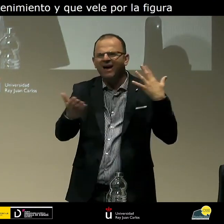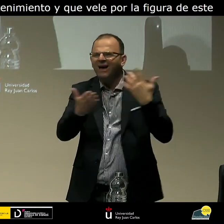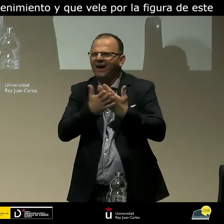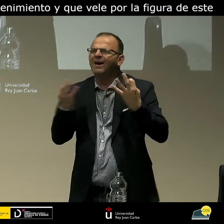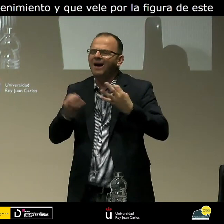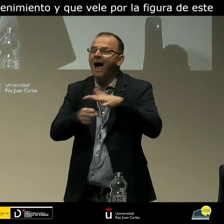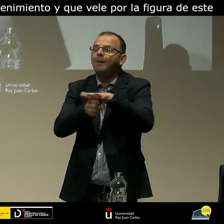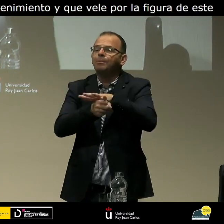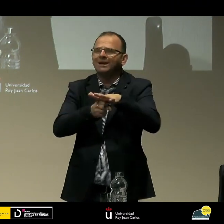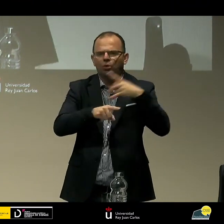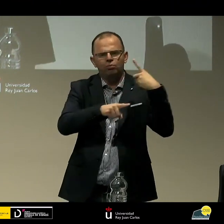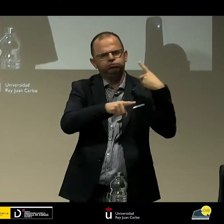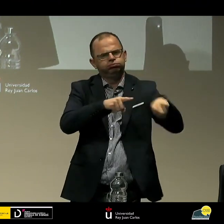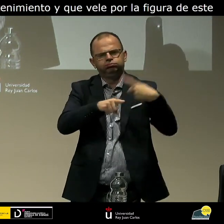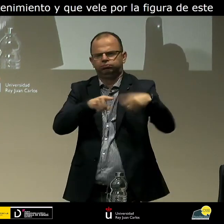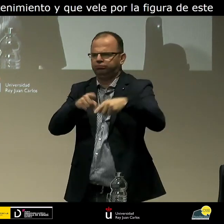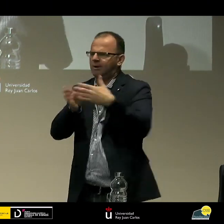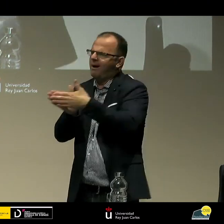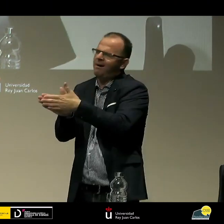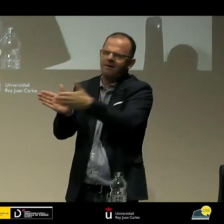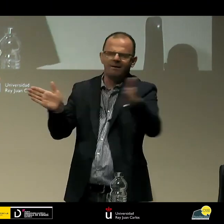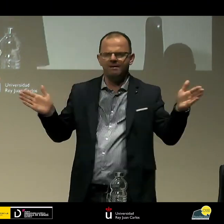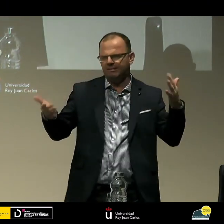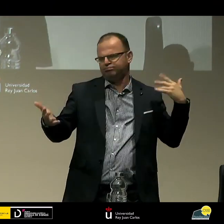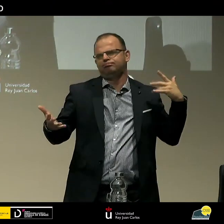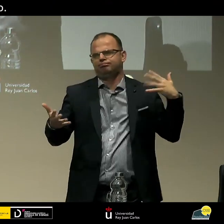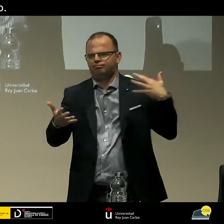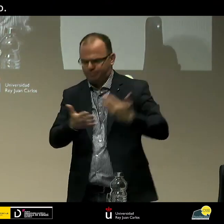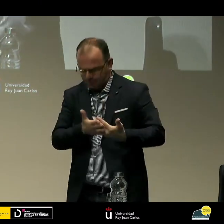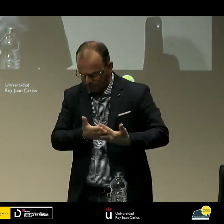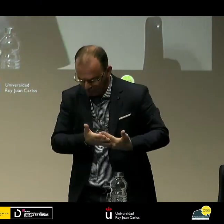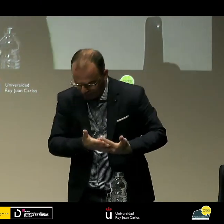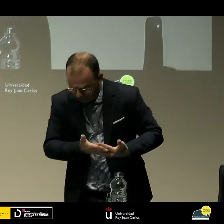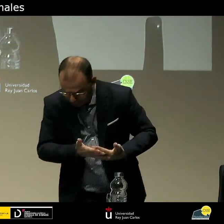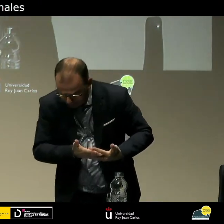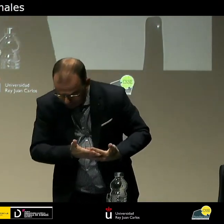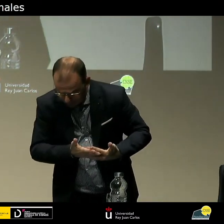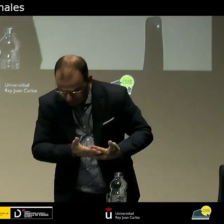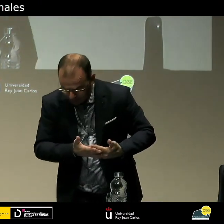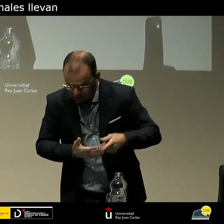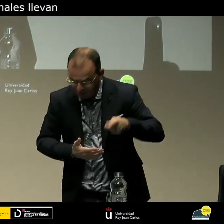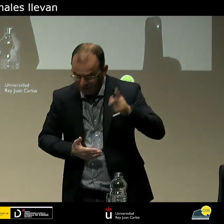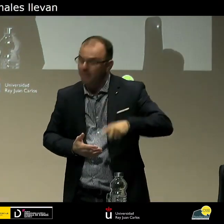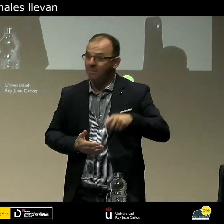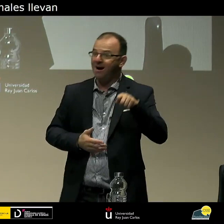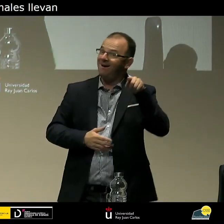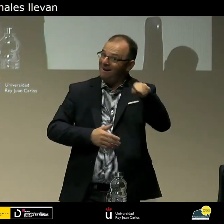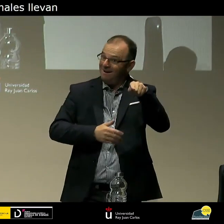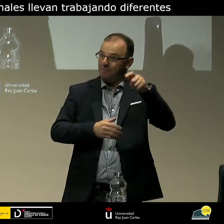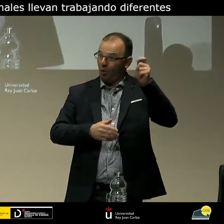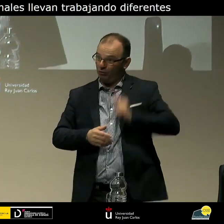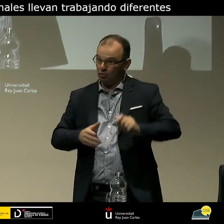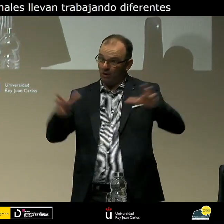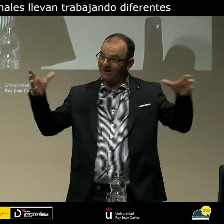Estos profesionales llevan trabajando en diferentes ámbitos durante muchísimo tiempo.